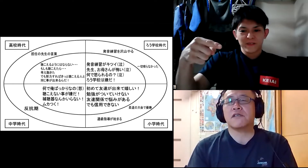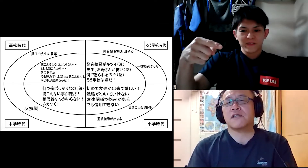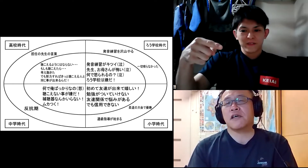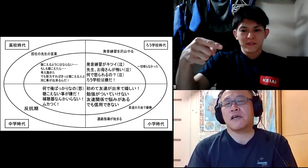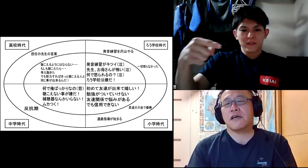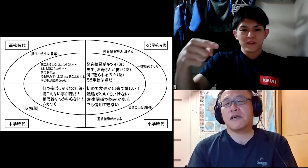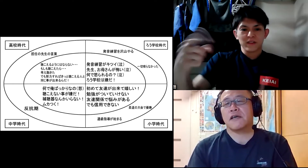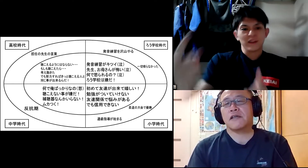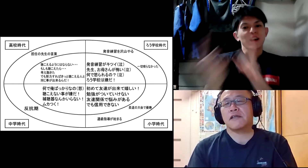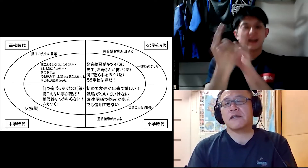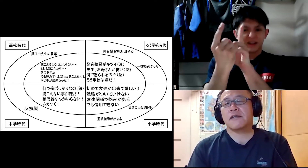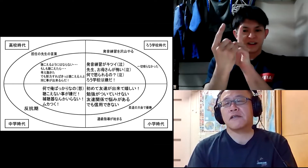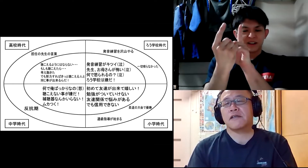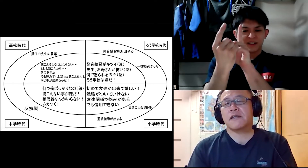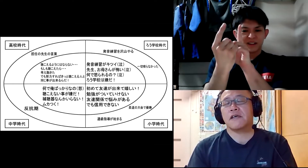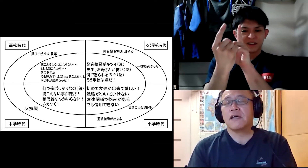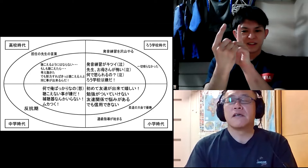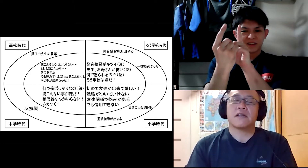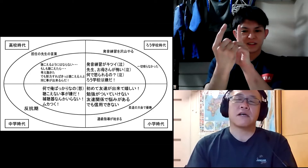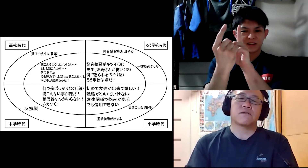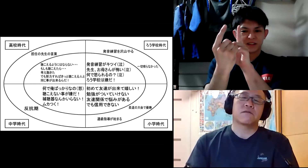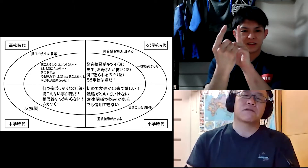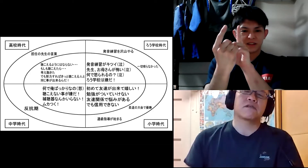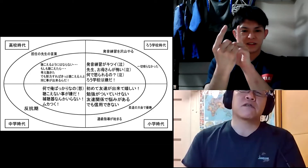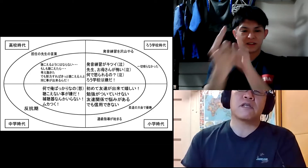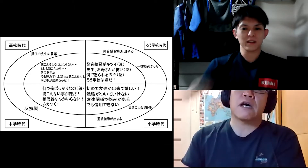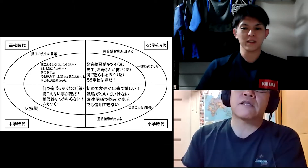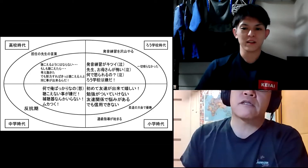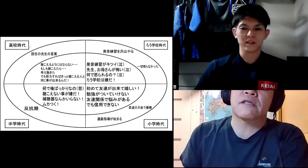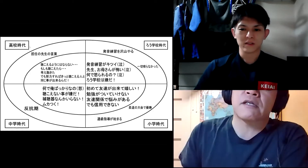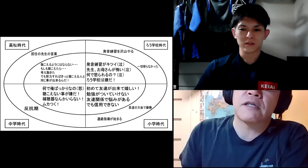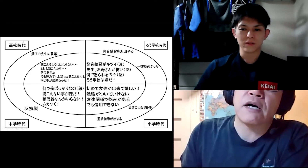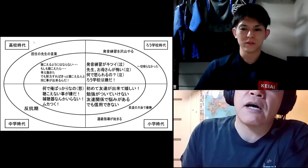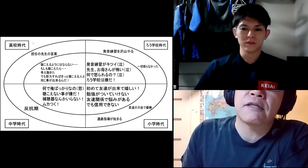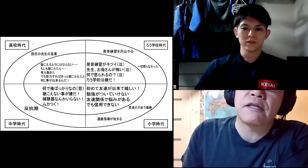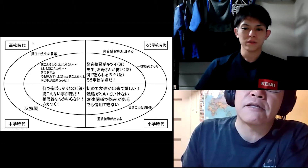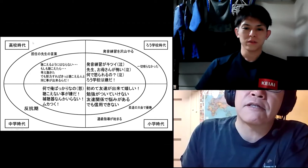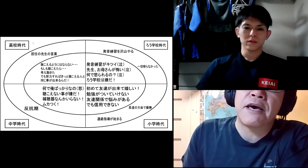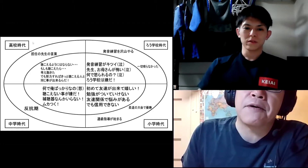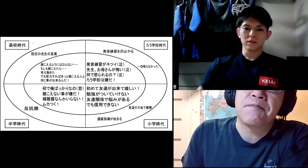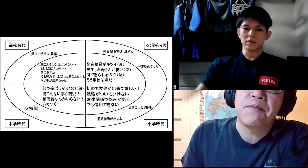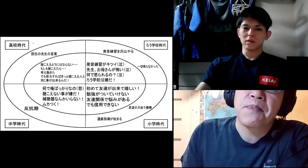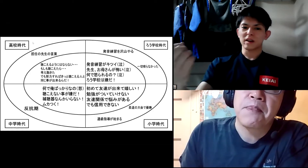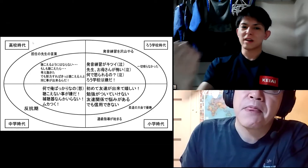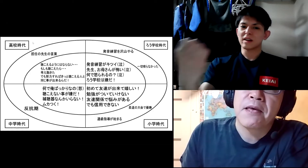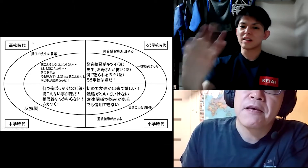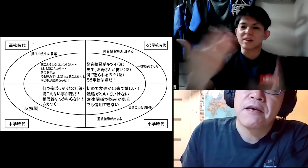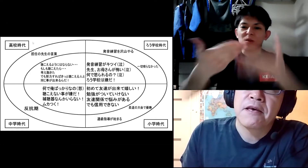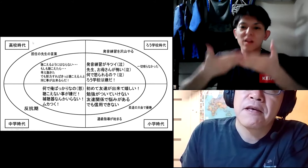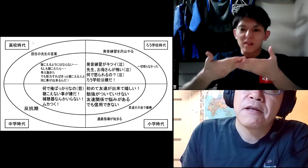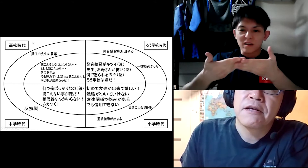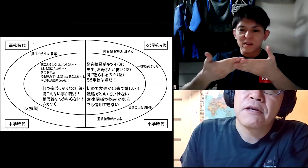担任の先生に、担任の先生に会ってですね、